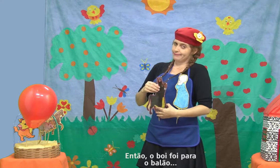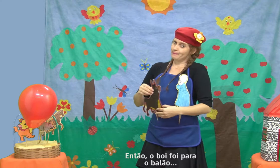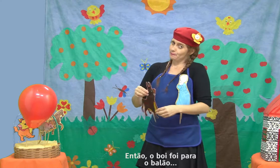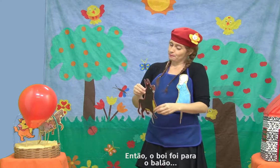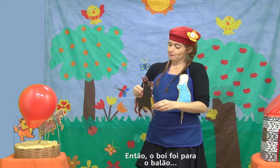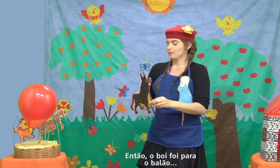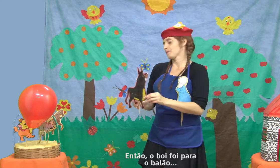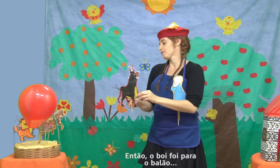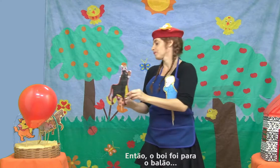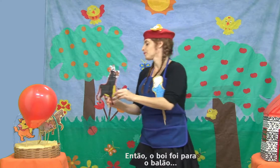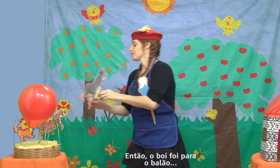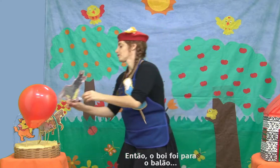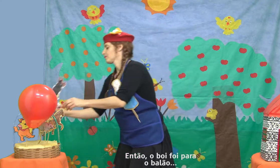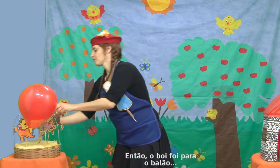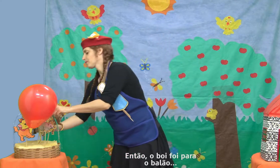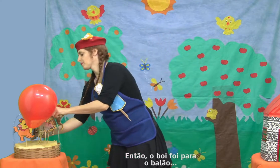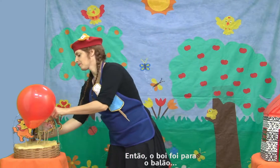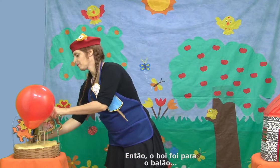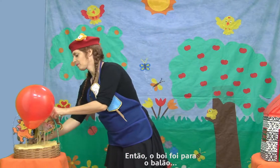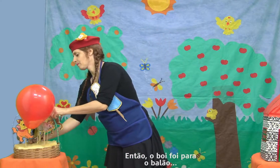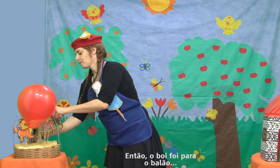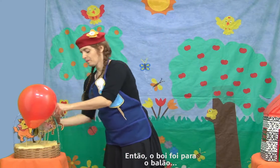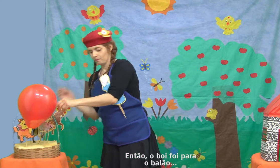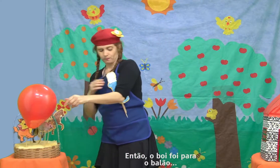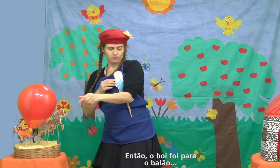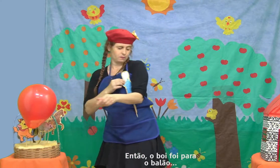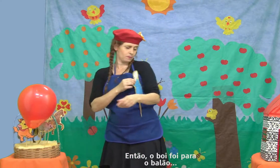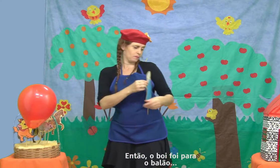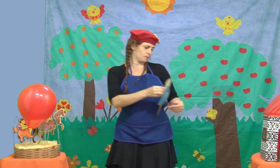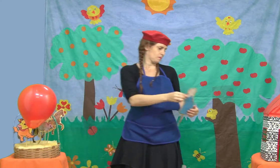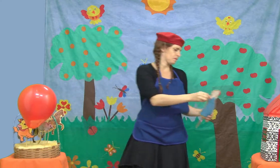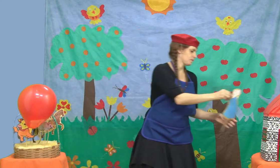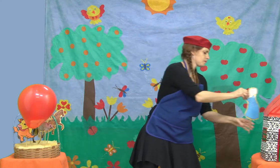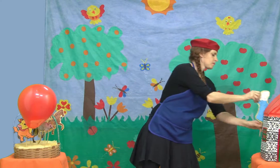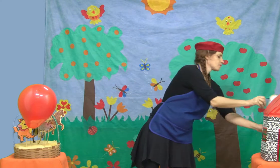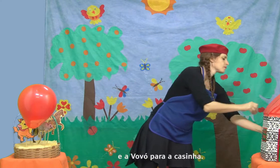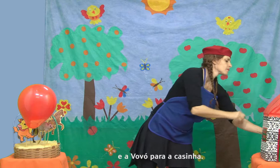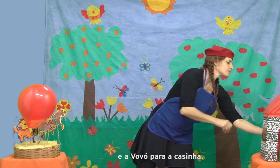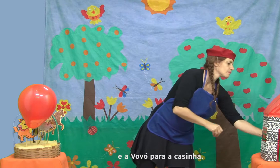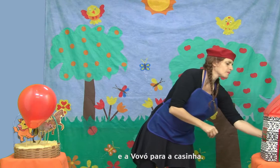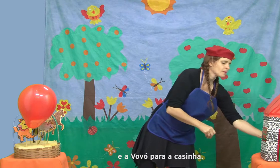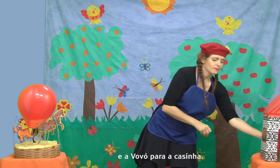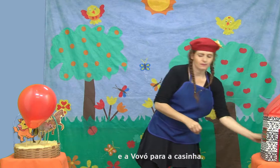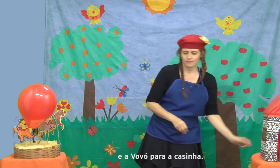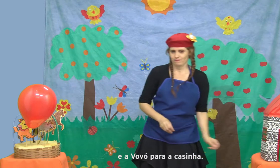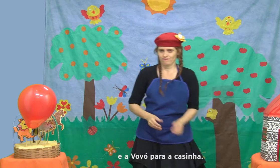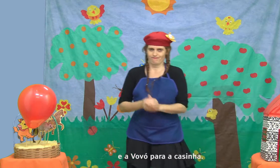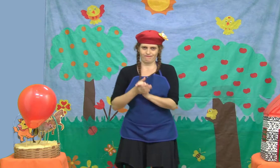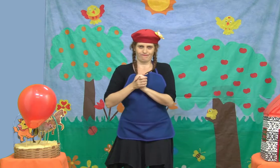então o boi foi para o balão ea vovó para casinha